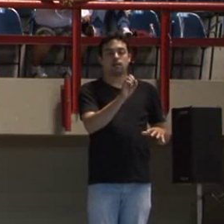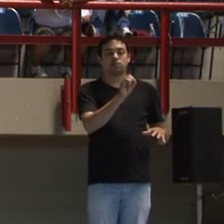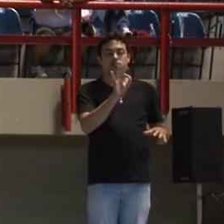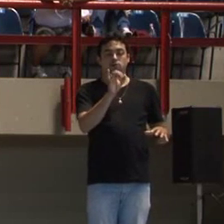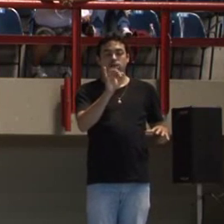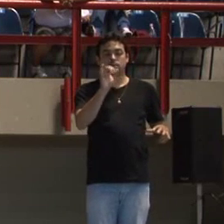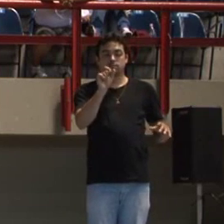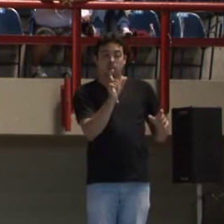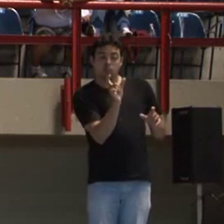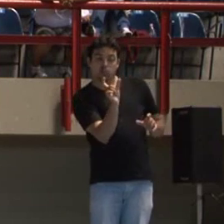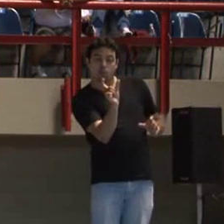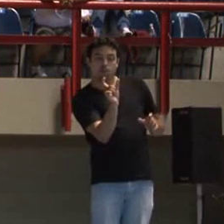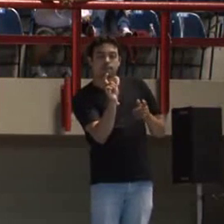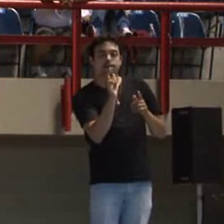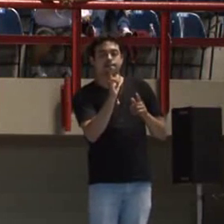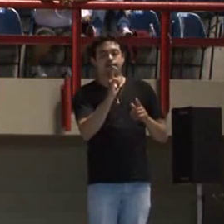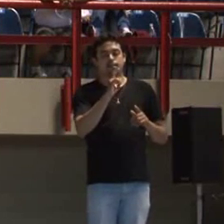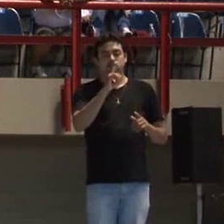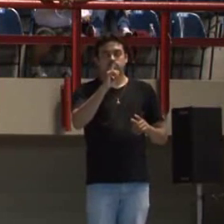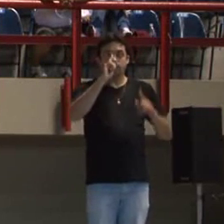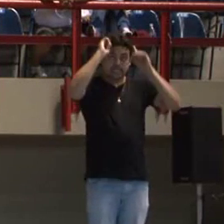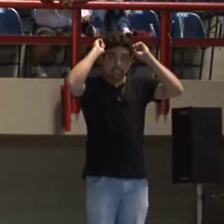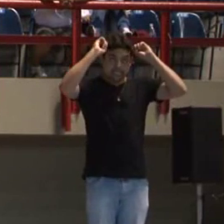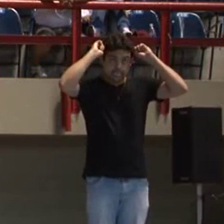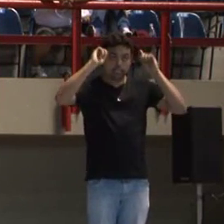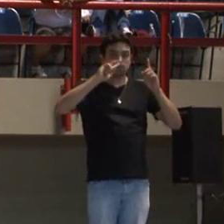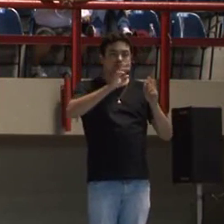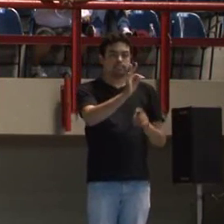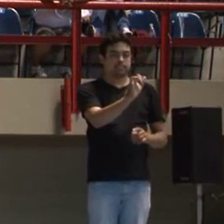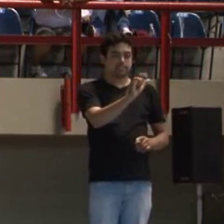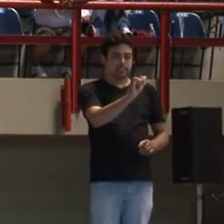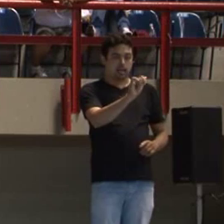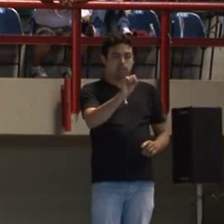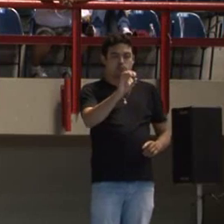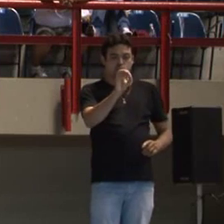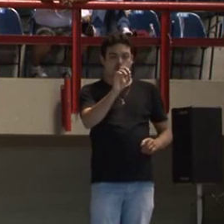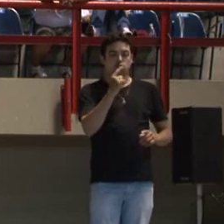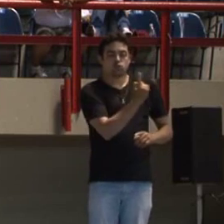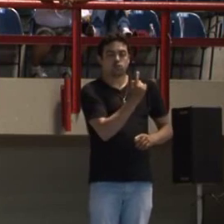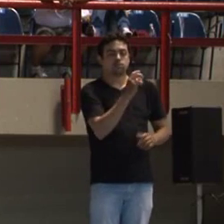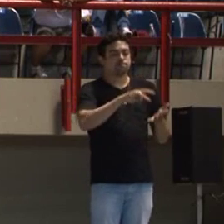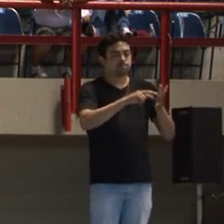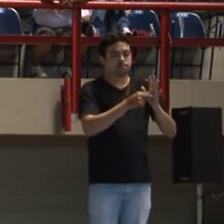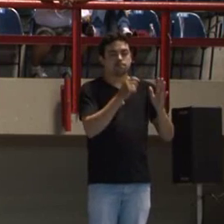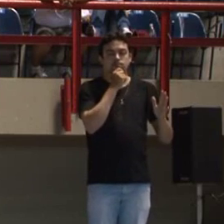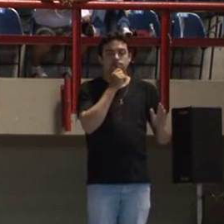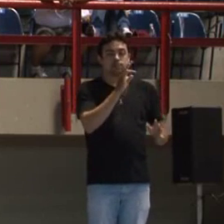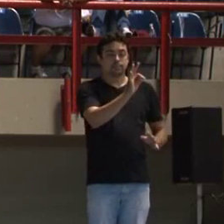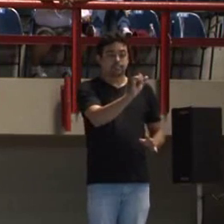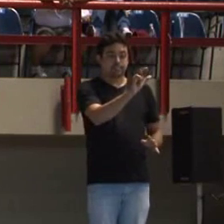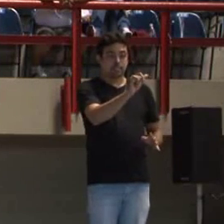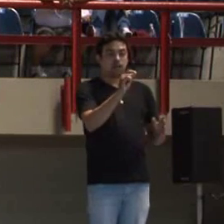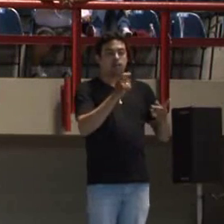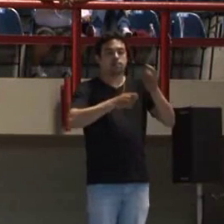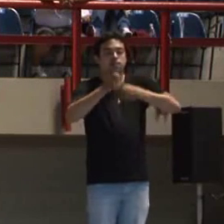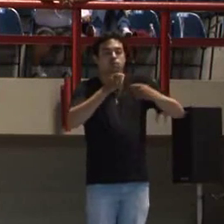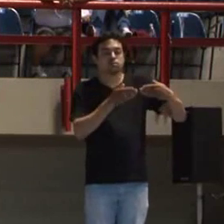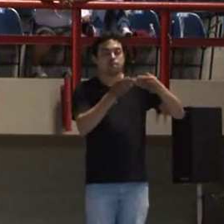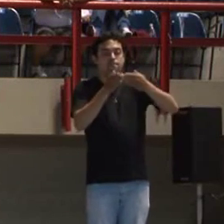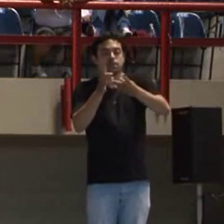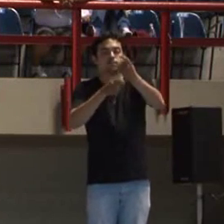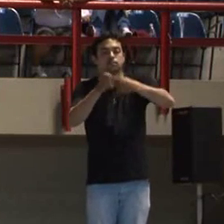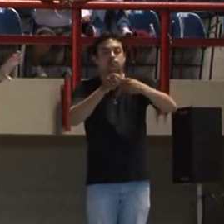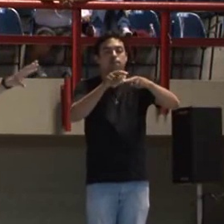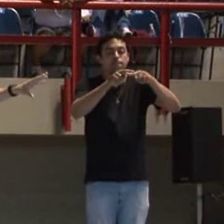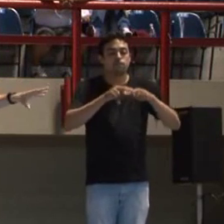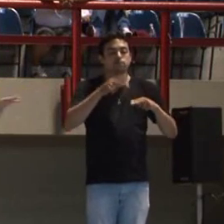nome em grego, talassó, não quer dizer solidão. Talassó quer dizer comércio marítimo, ó. Talvez porque o